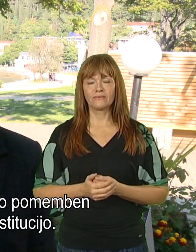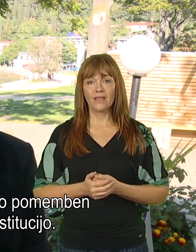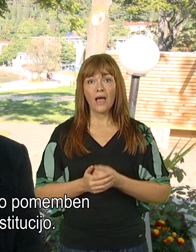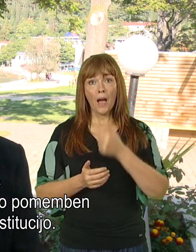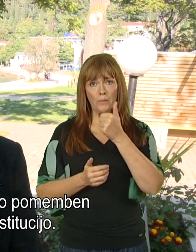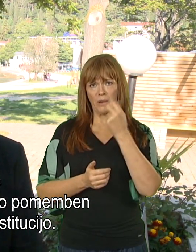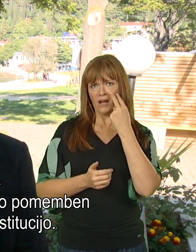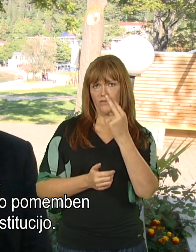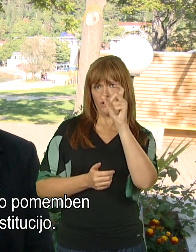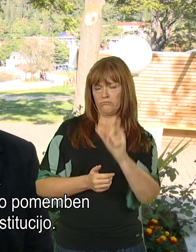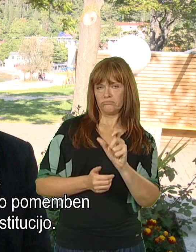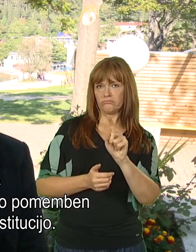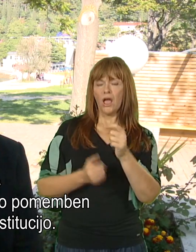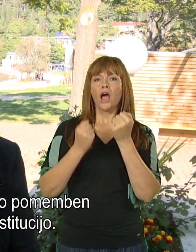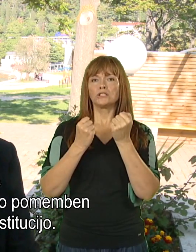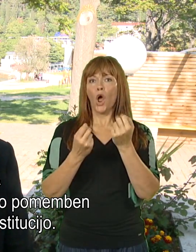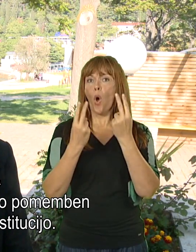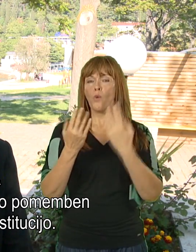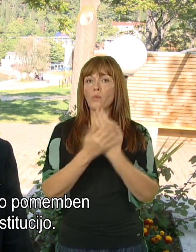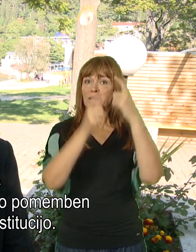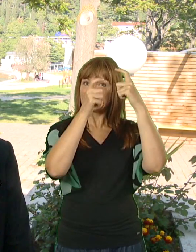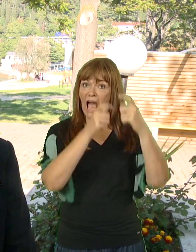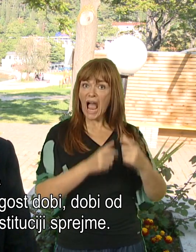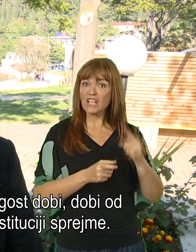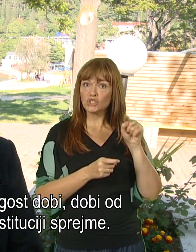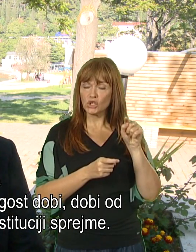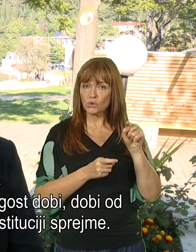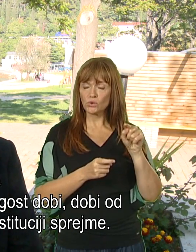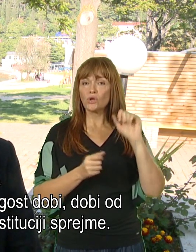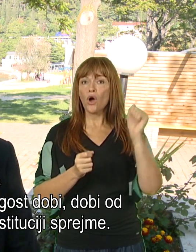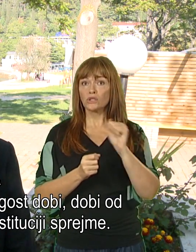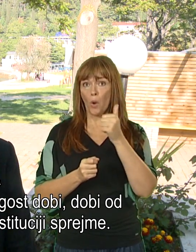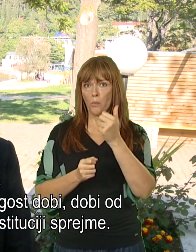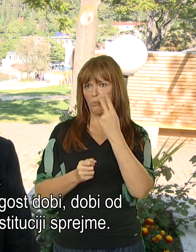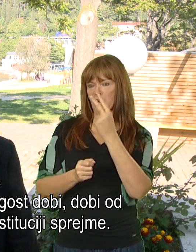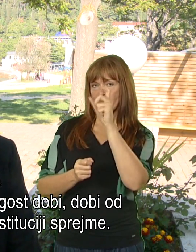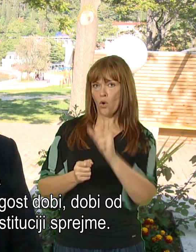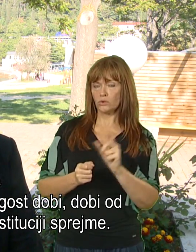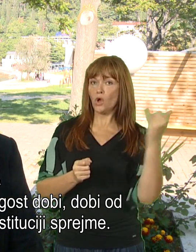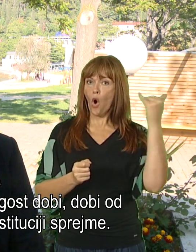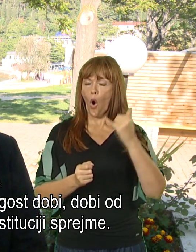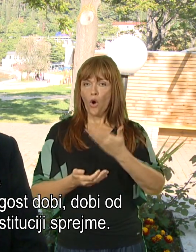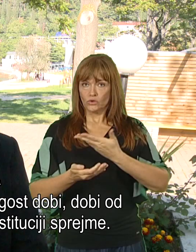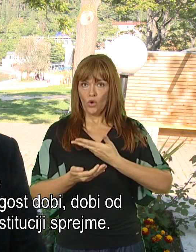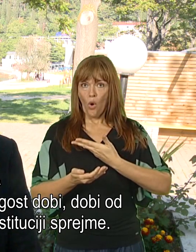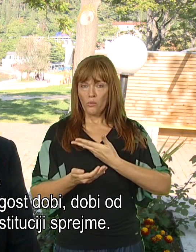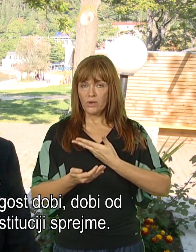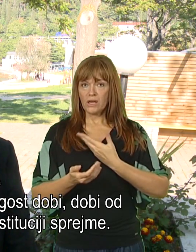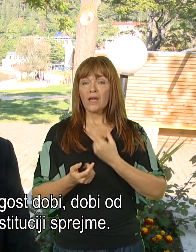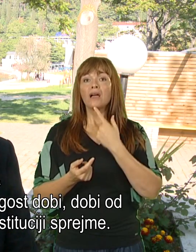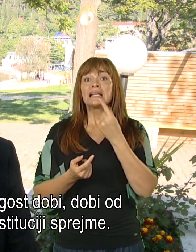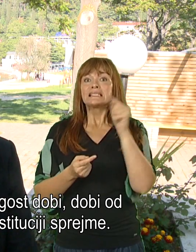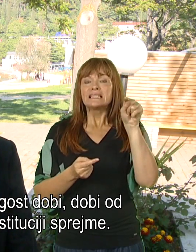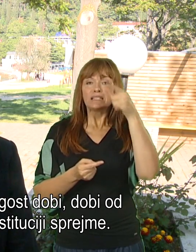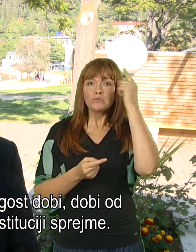Prvi vtis je tudi zelo pomemben za inštitucijo, ker prvi vtis, ki ga gost dobi, ga dobi s tistim, ki ga v